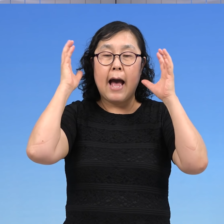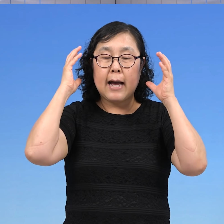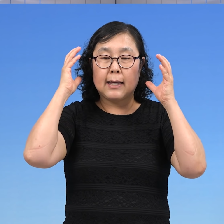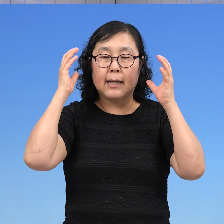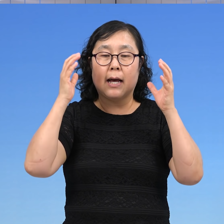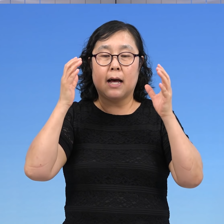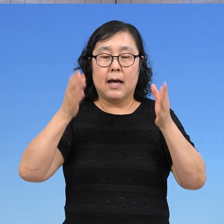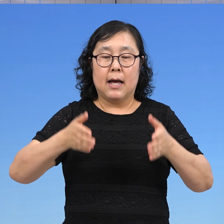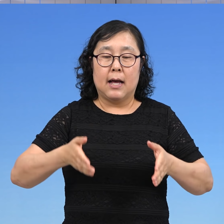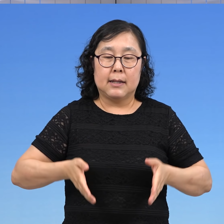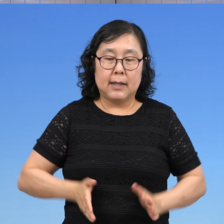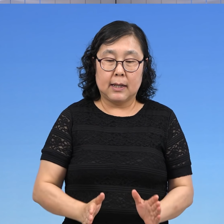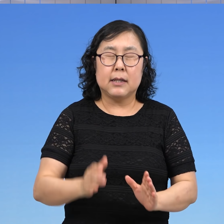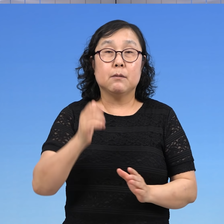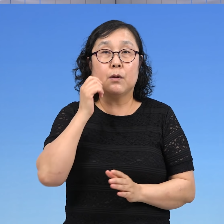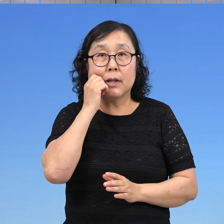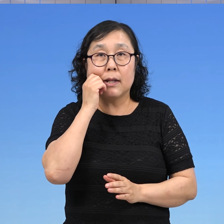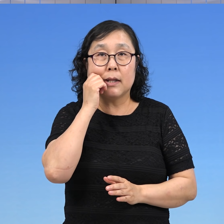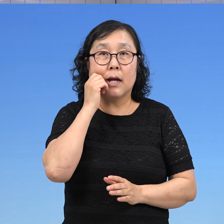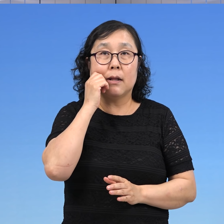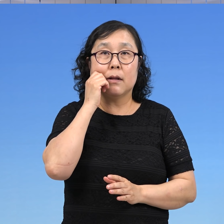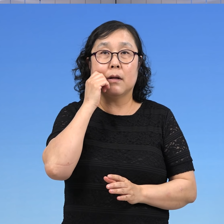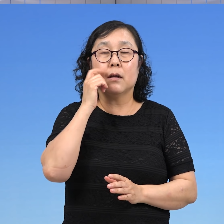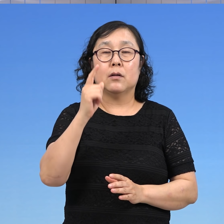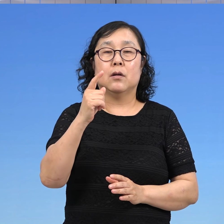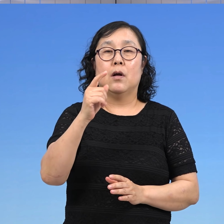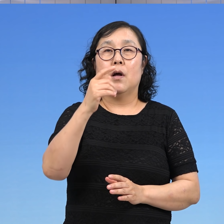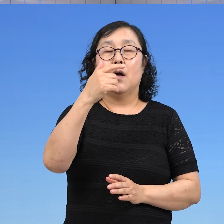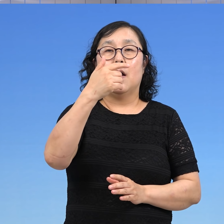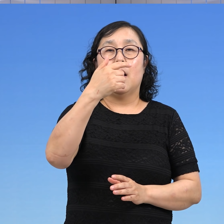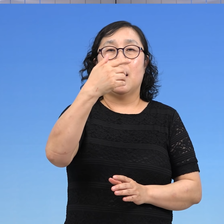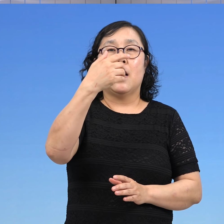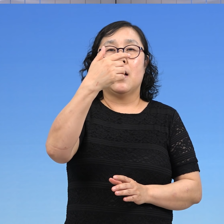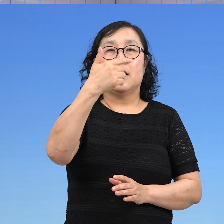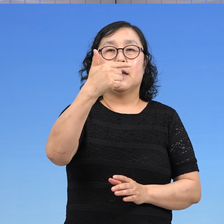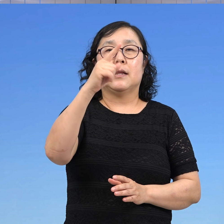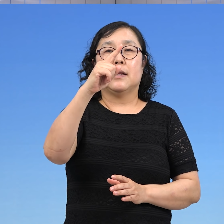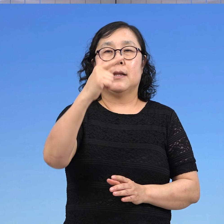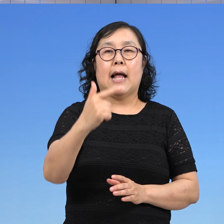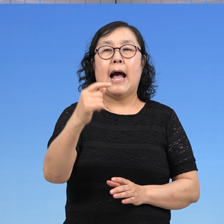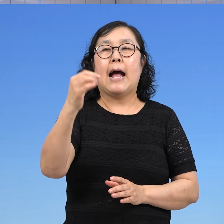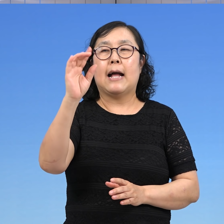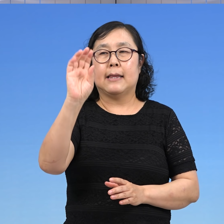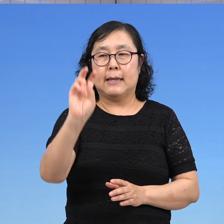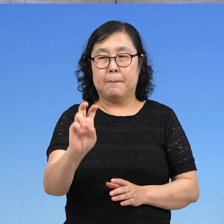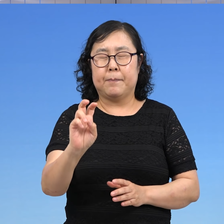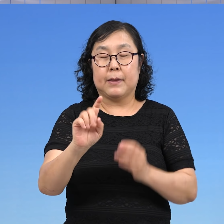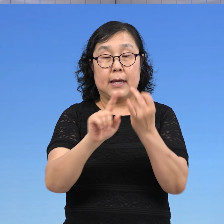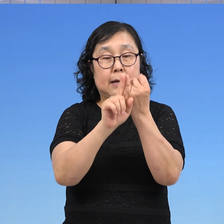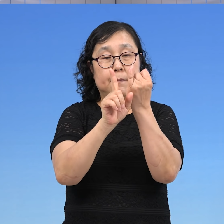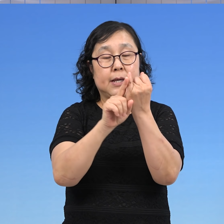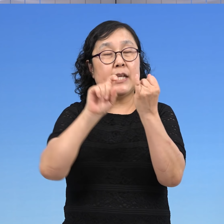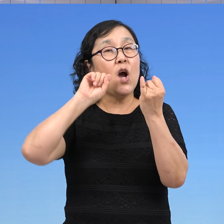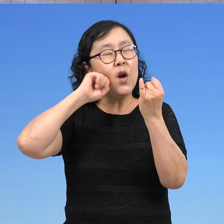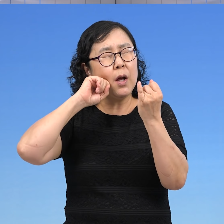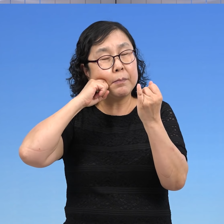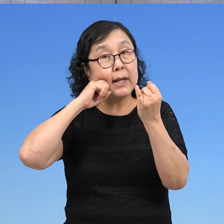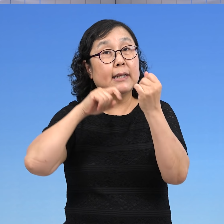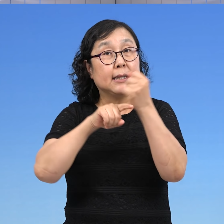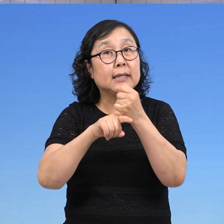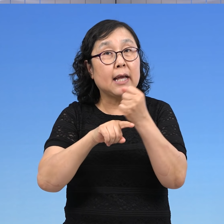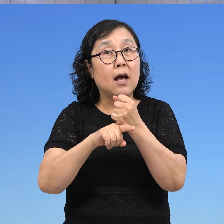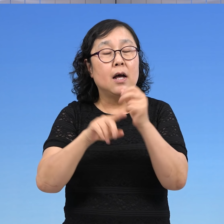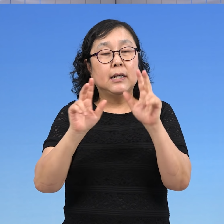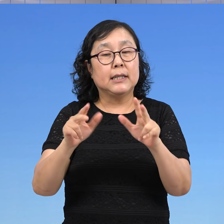아직까지 이야기가 안 생긴다 그거를 불임이 다 그렇게 하시면 안됩니다 그 난 이미 에 나 아님 이익이 말